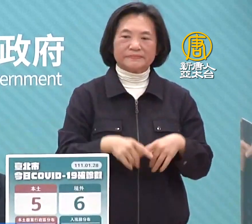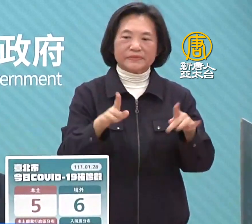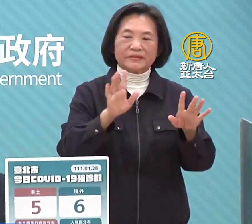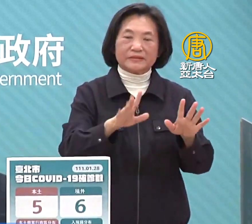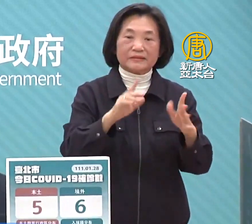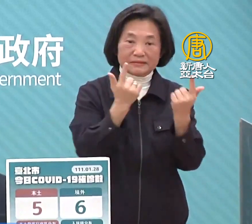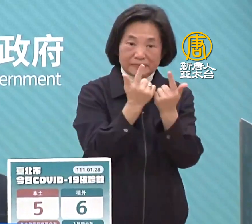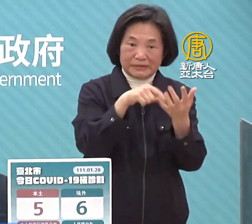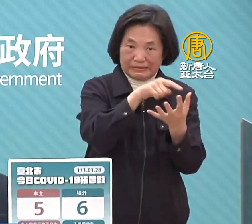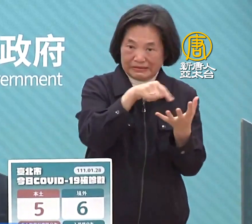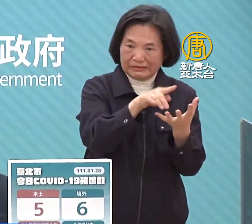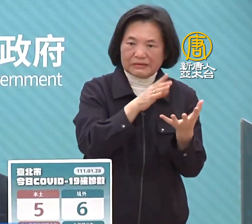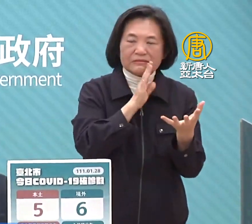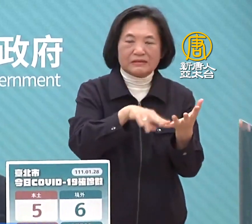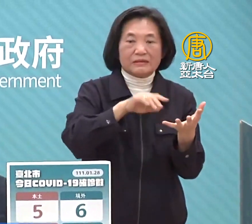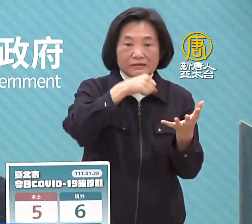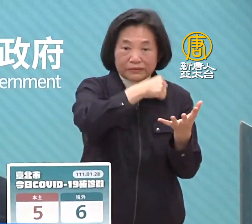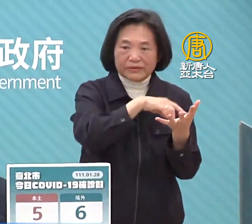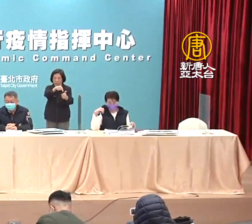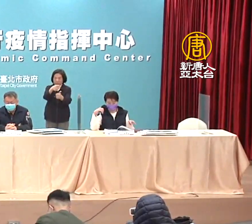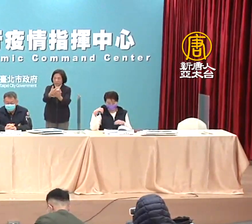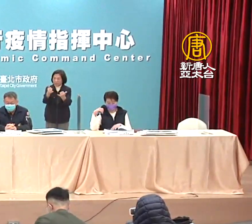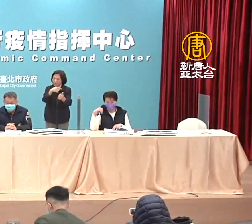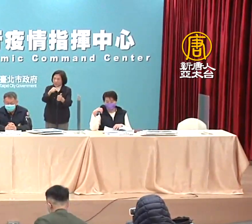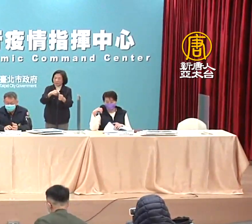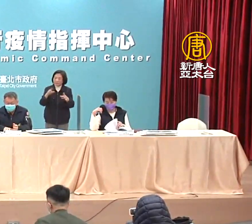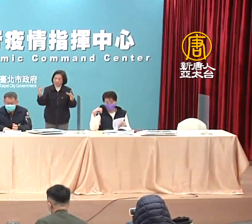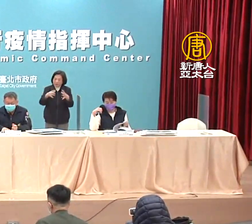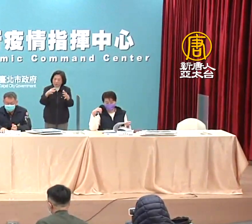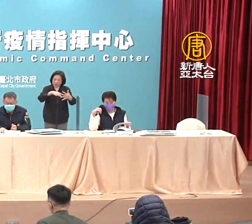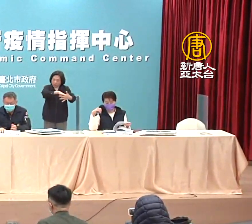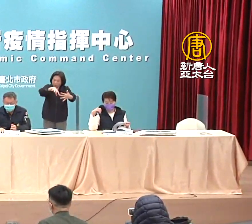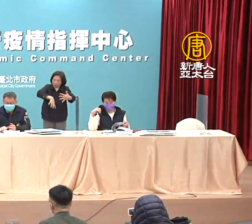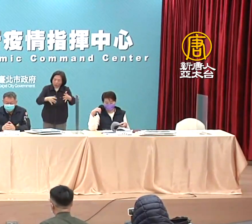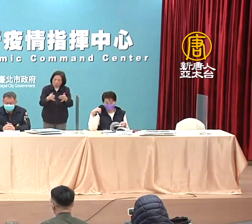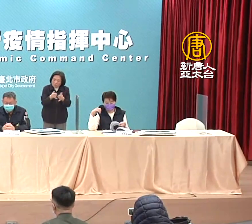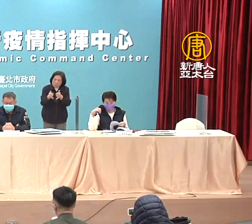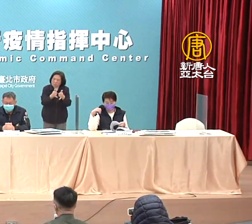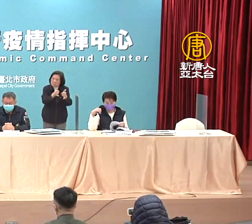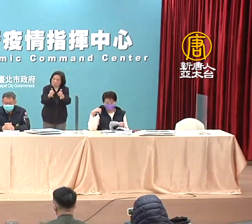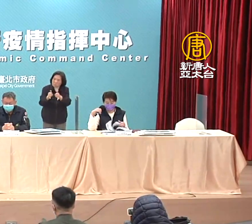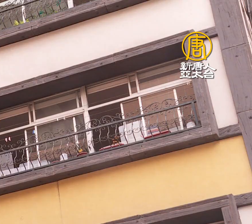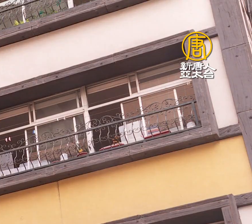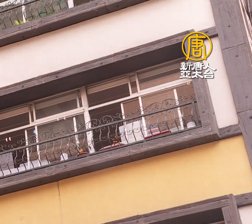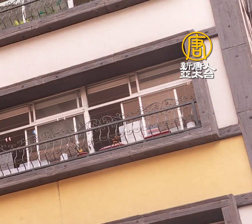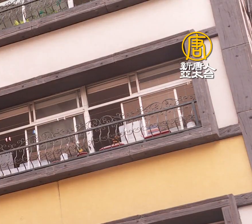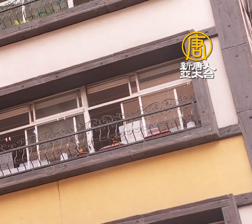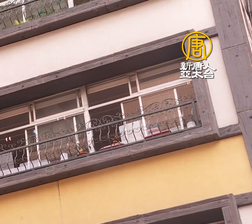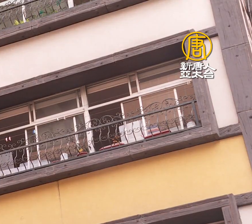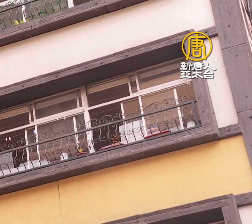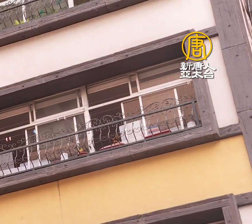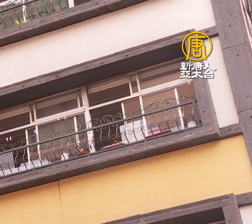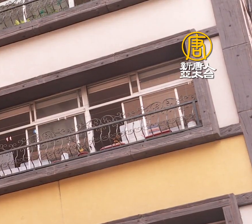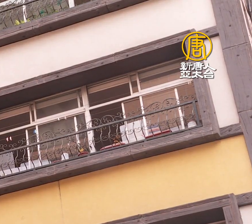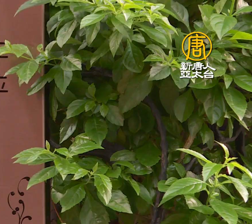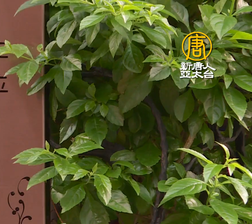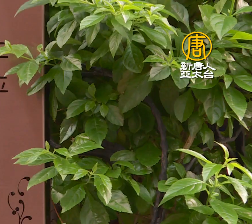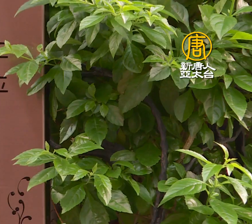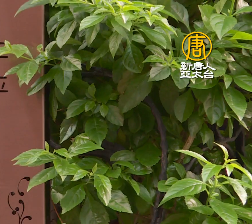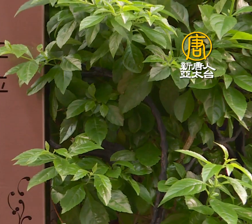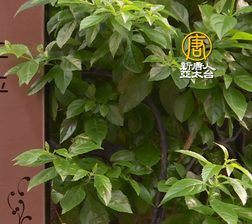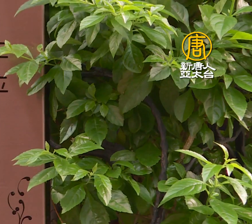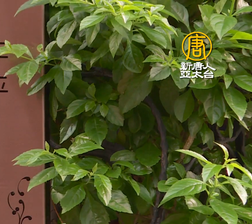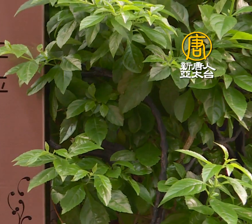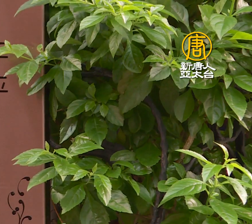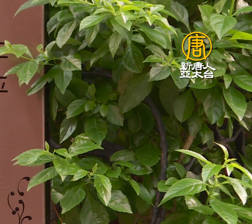挂在台北市的账上啊，分入五例，境外六例。 台北市周五新增了五例确诊，和先前的防重传染链松山区幼儿